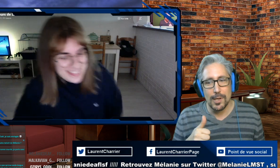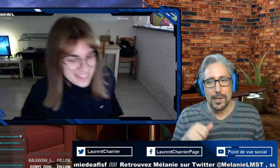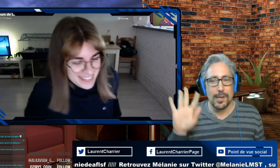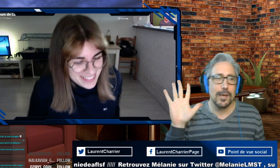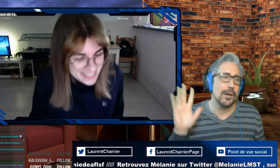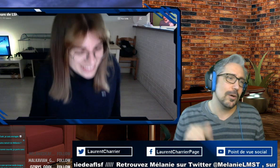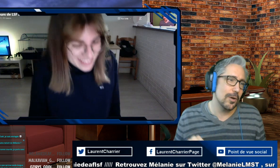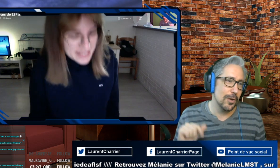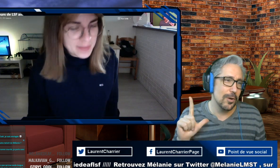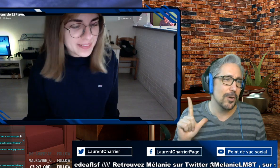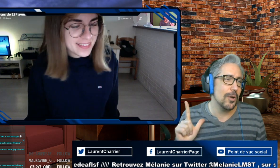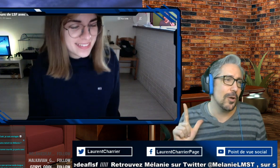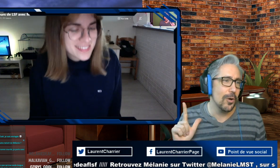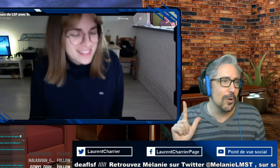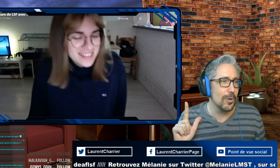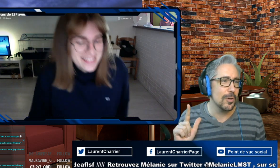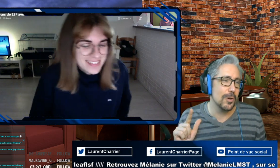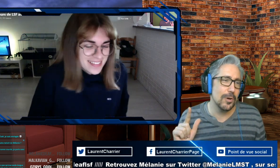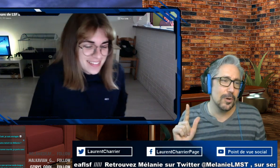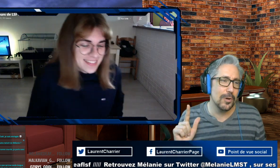seule